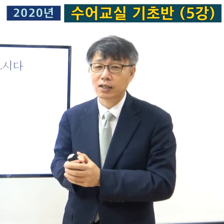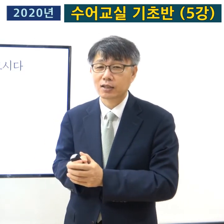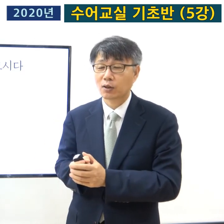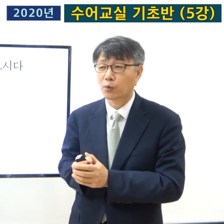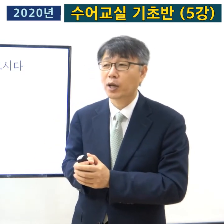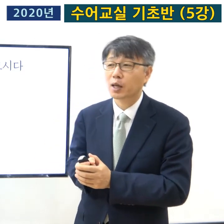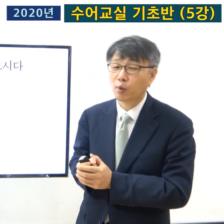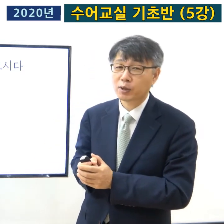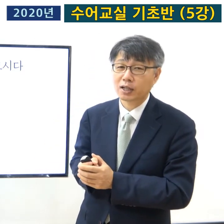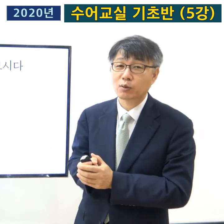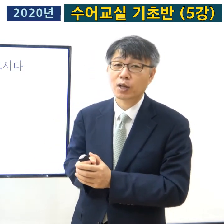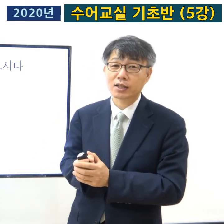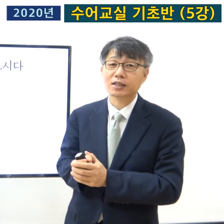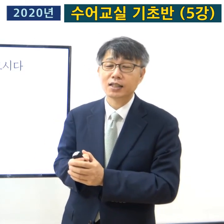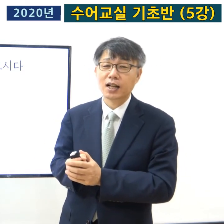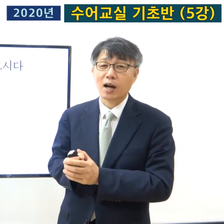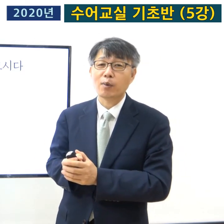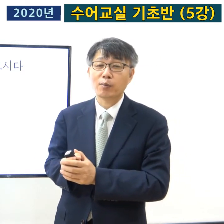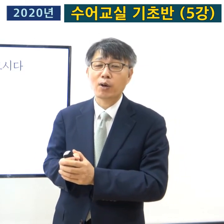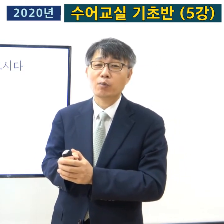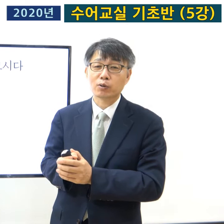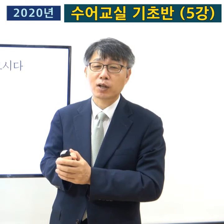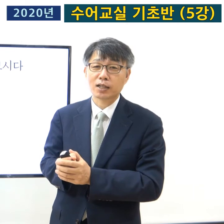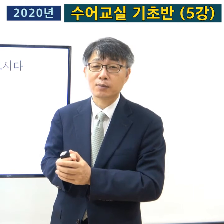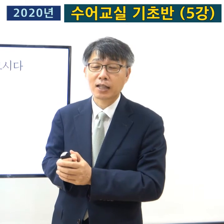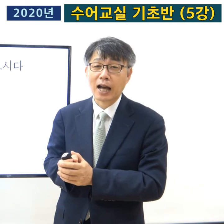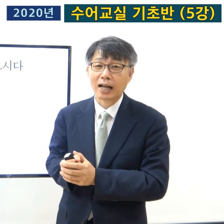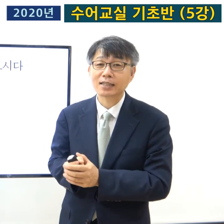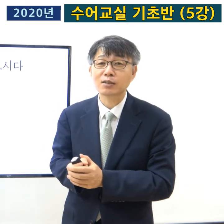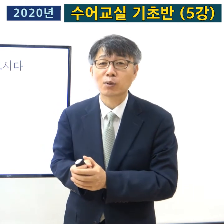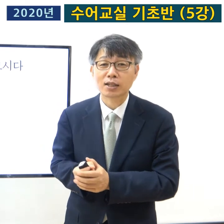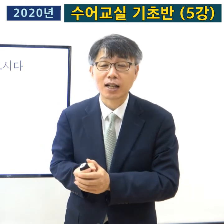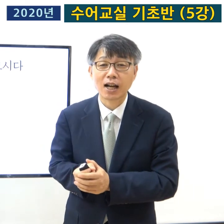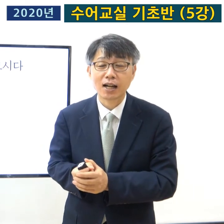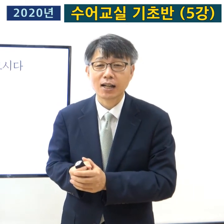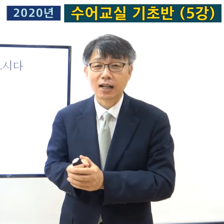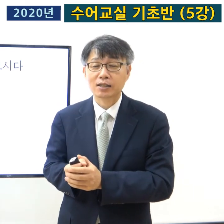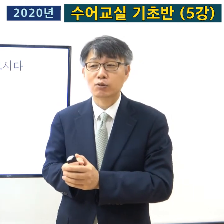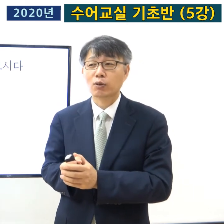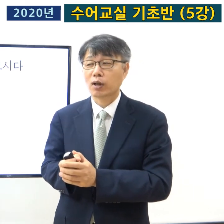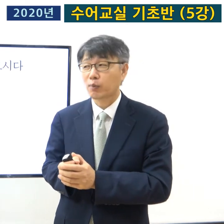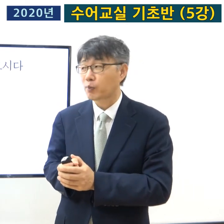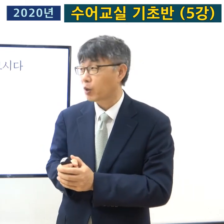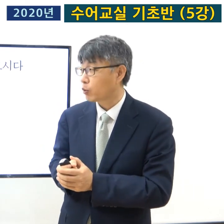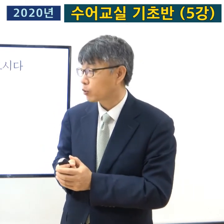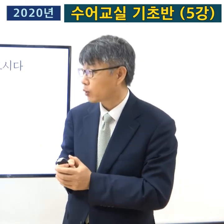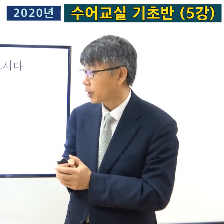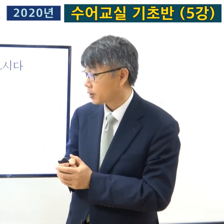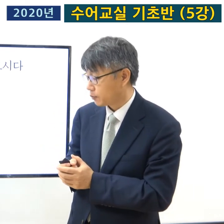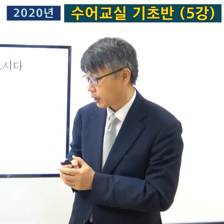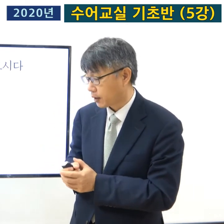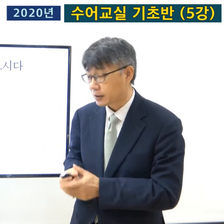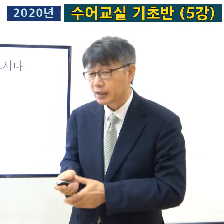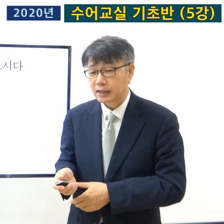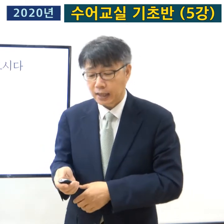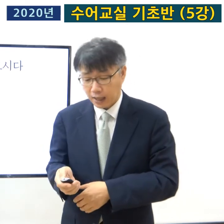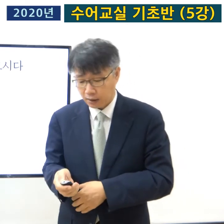같아서 고향의 봄이라는 노래를 한번 배워보도록 하겠습니다. 다 아시는 노래니까 같이 수어로 한번 배워보도록 하겠습니다. 자,